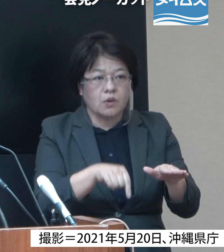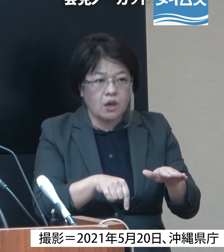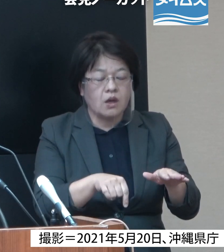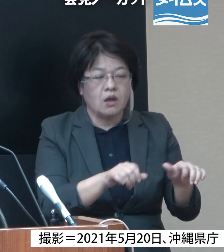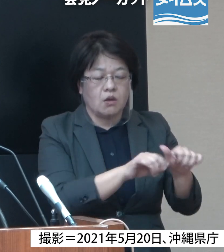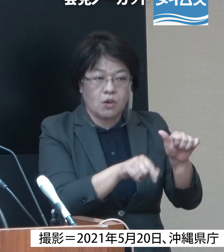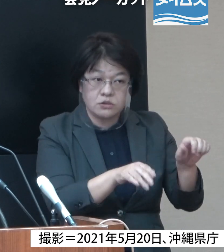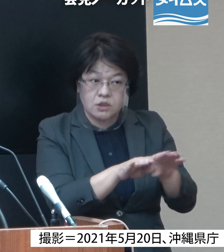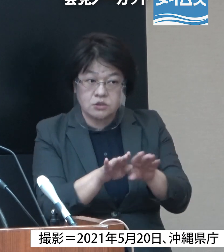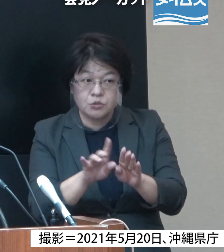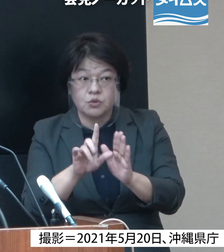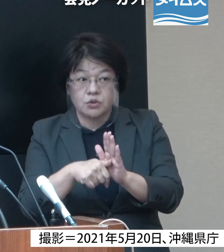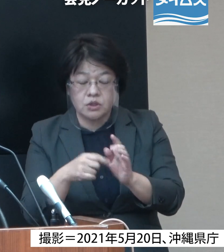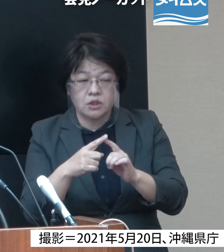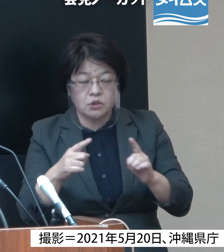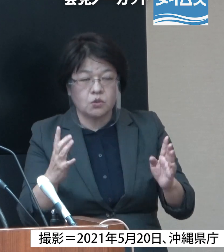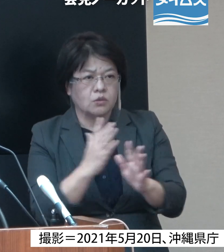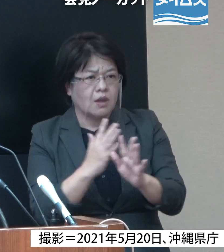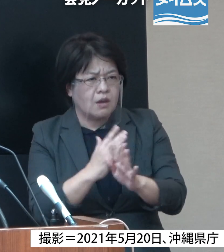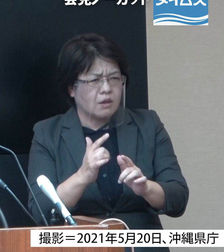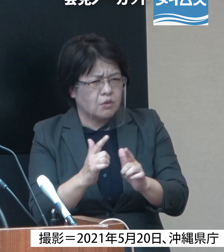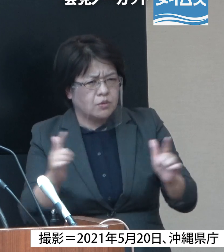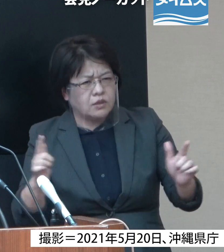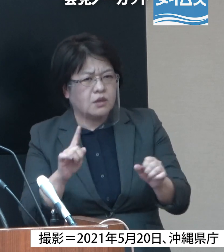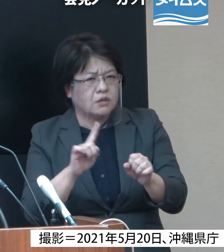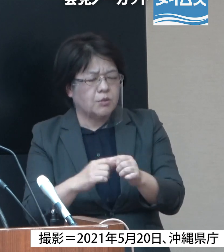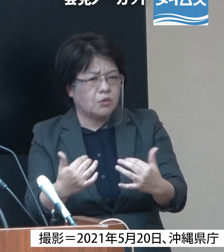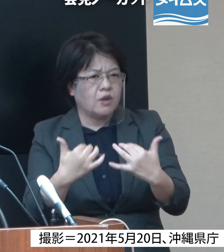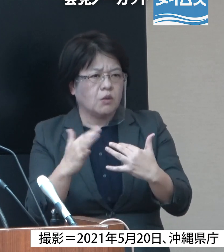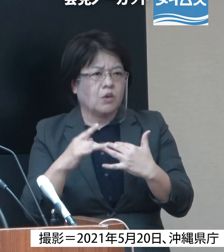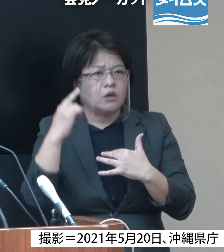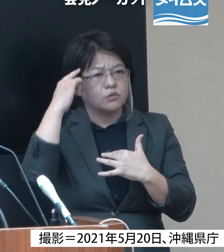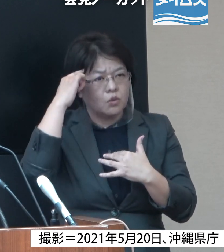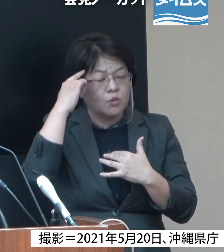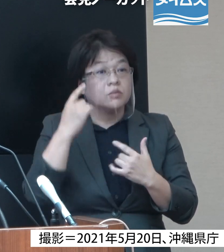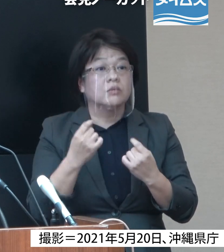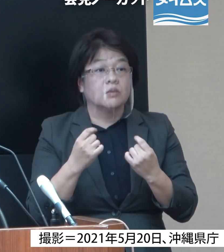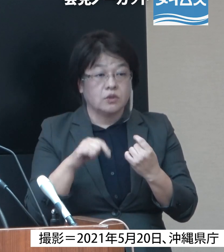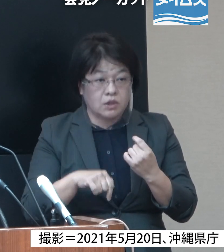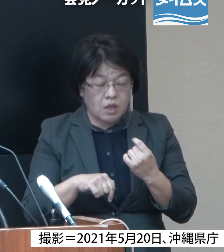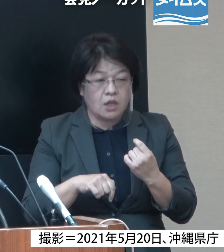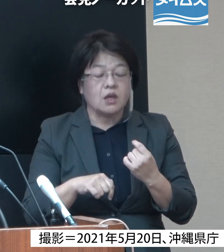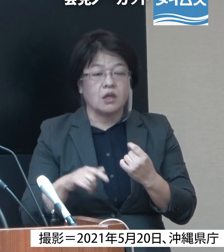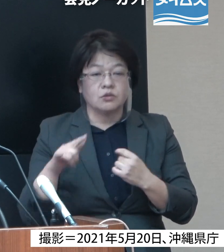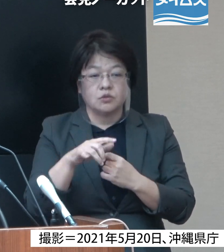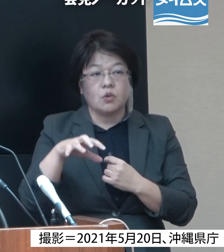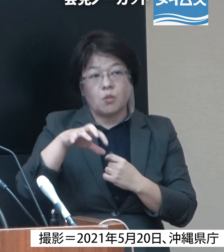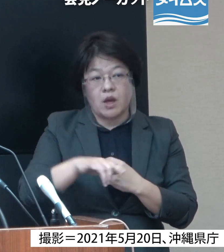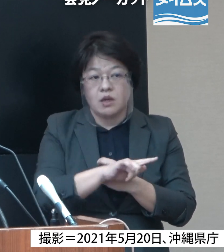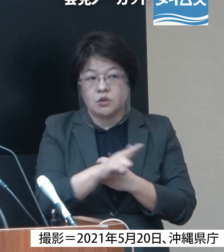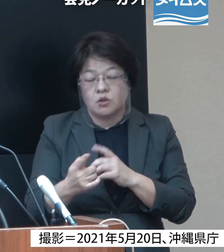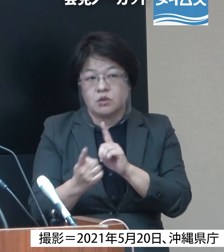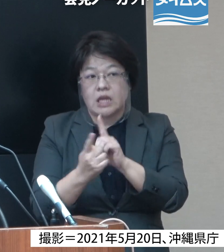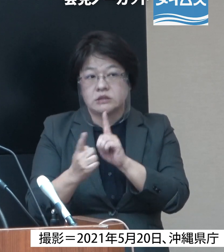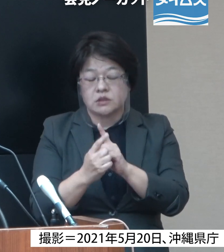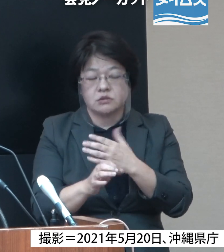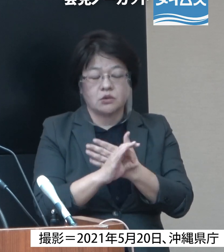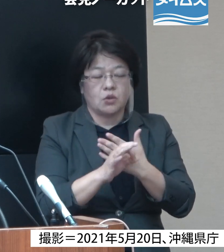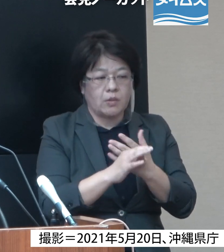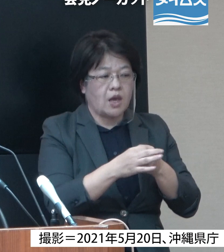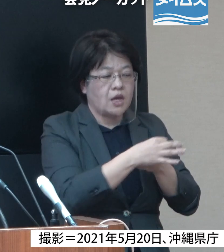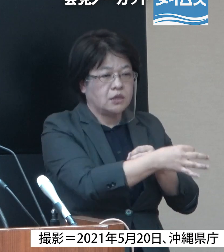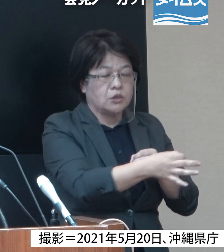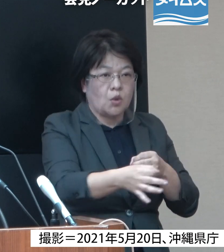型連休中の人の流れの増加が大きく影響しているものと考えられることから、水際対策として離島空港